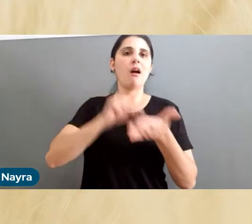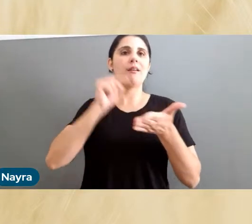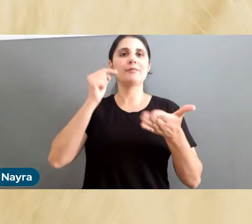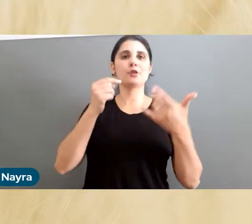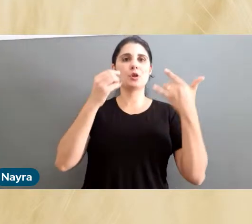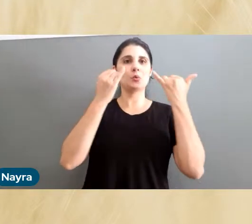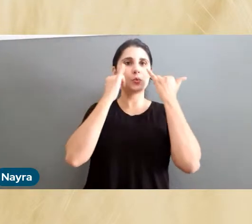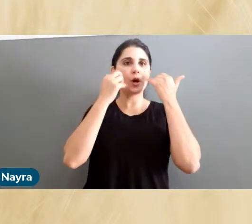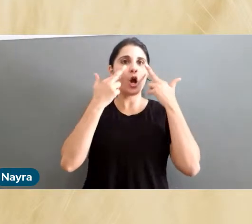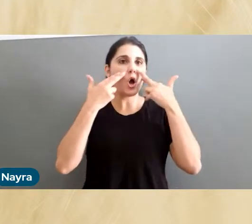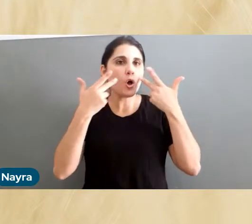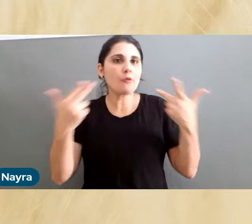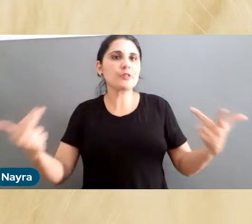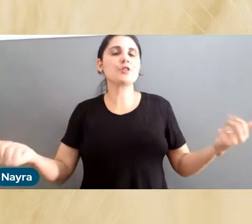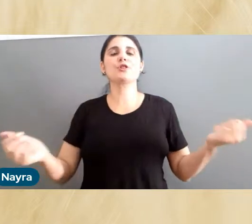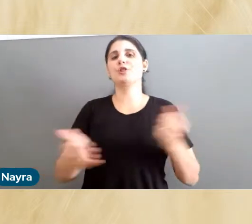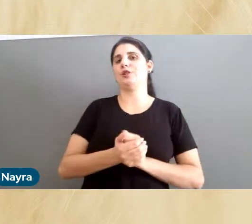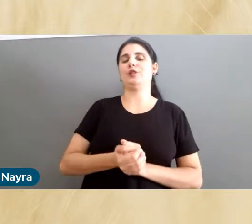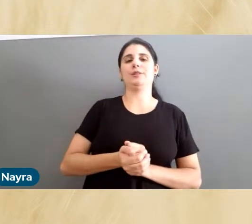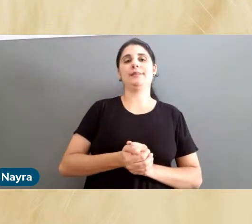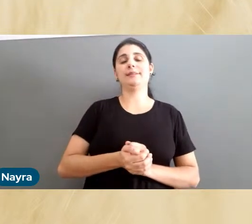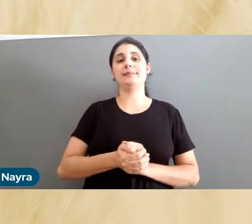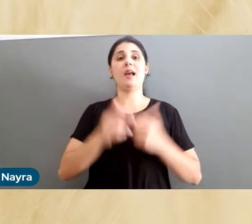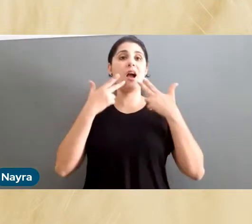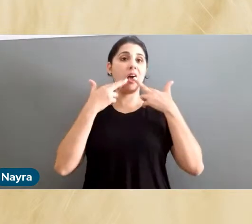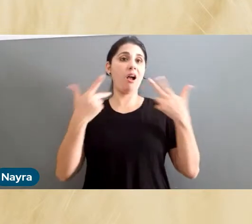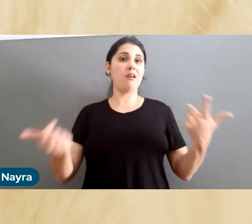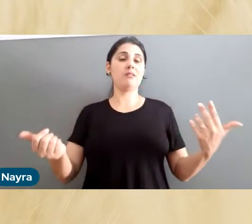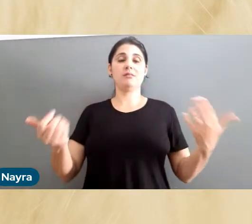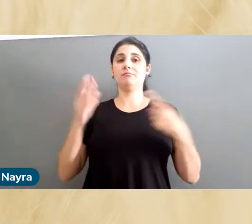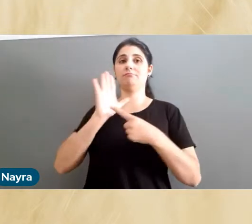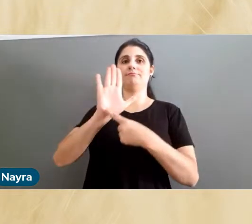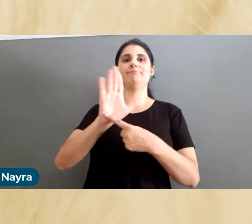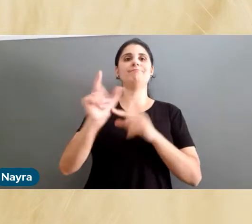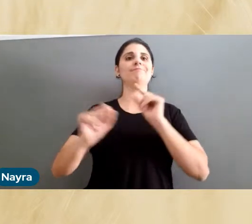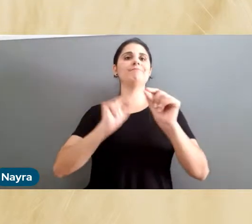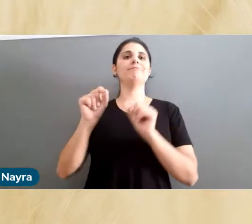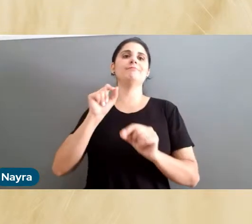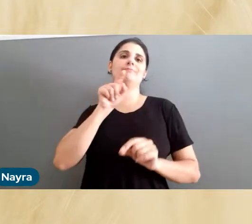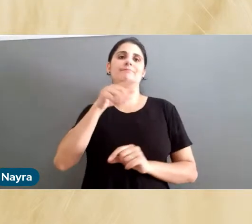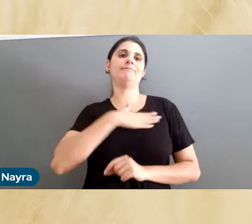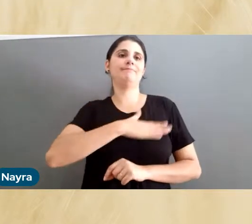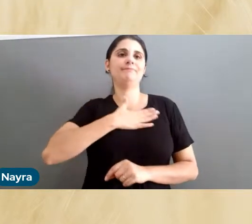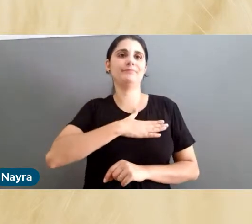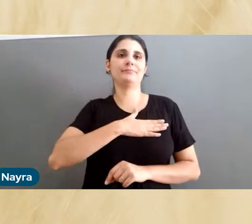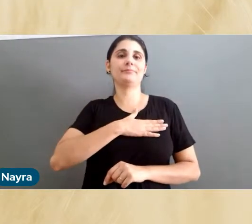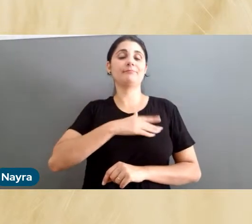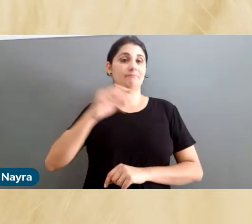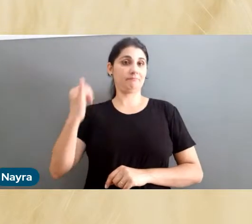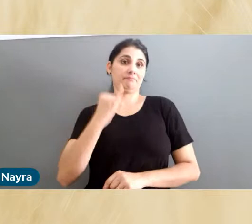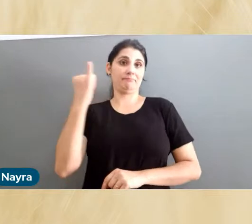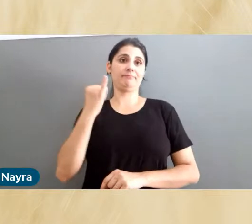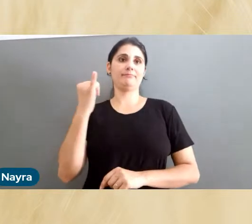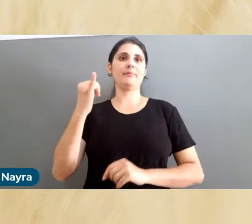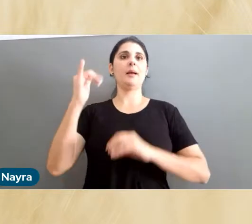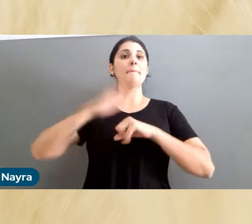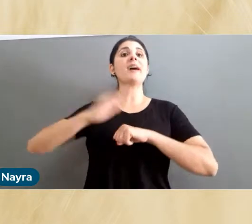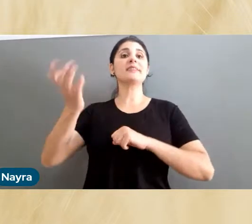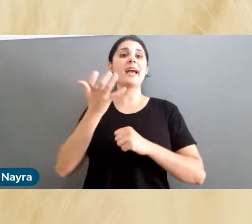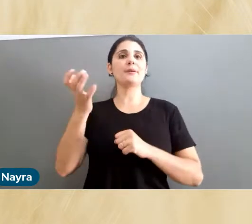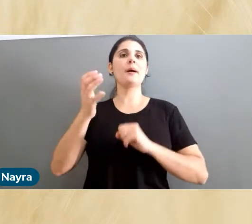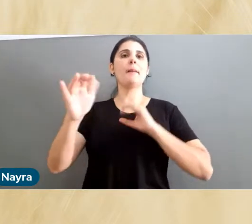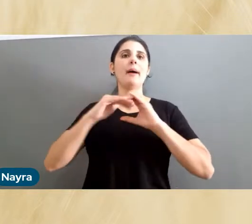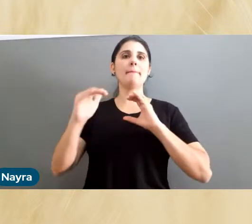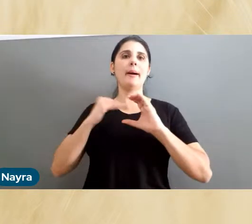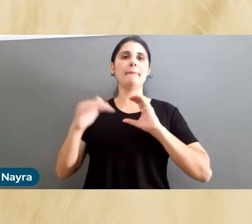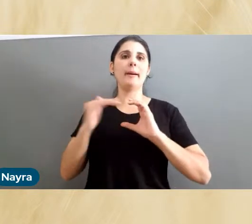curte uma imagem, a gente acaba dizendo para a rede o seguinte, olha, isso aqui é importante para mim, me dá mais, me entrega